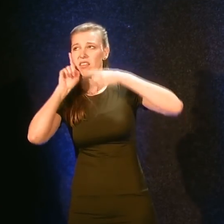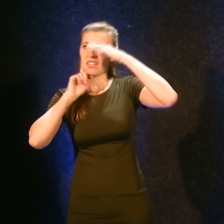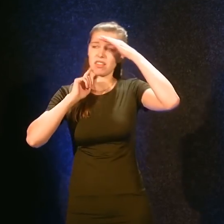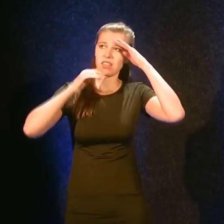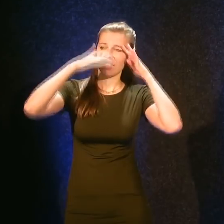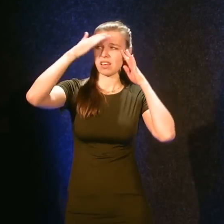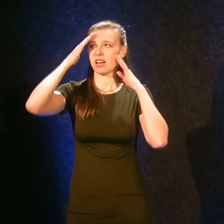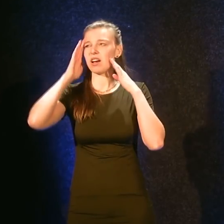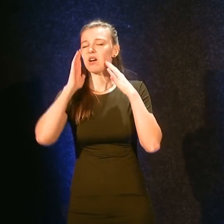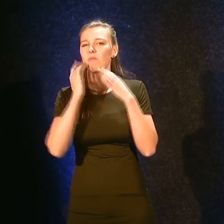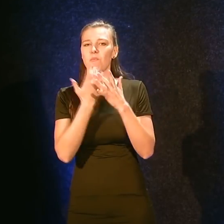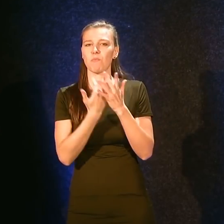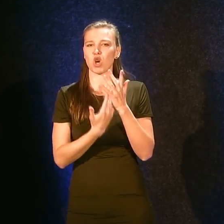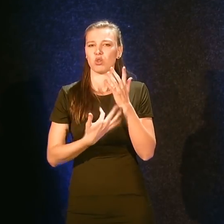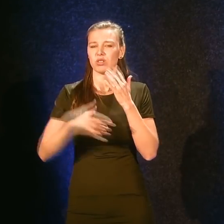Bloed.